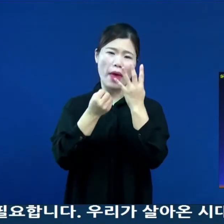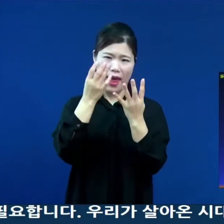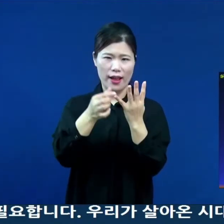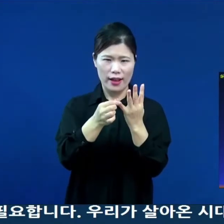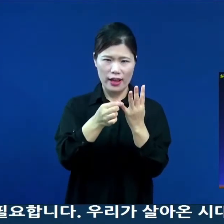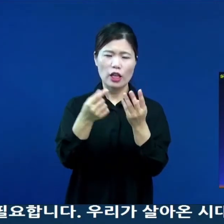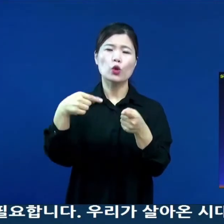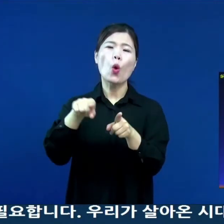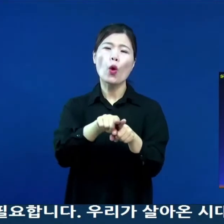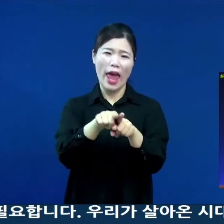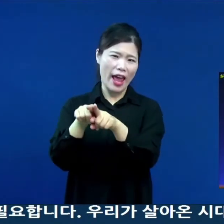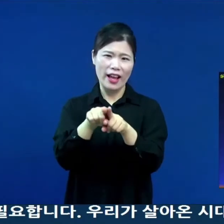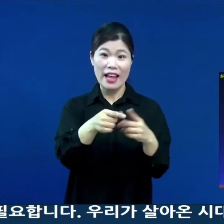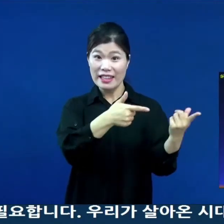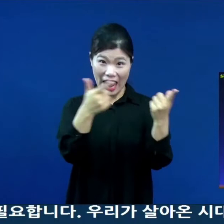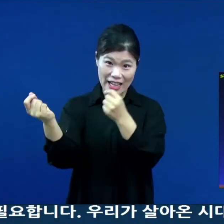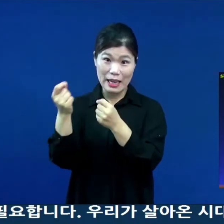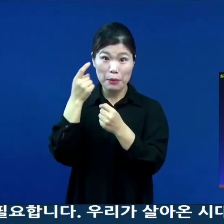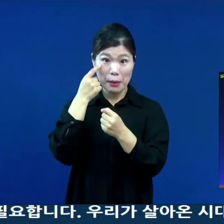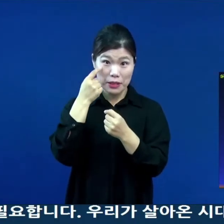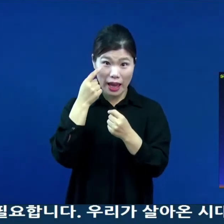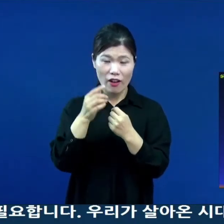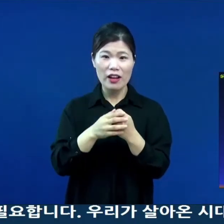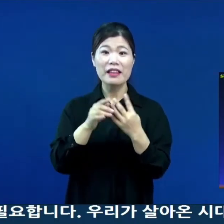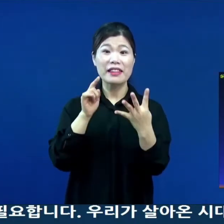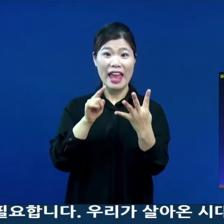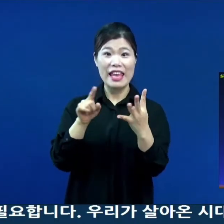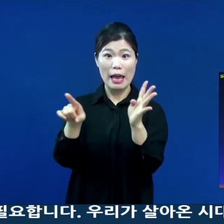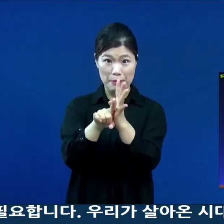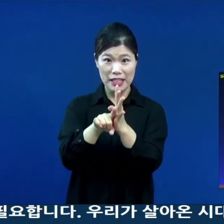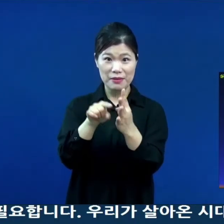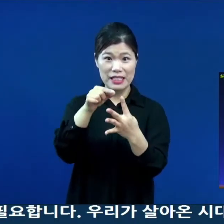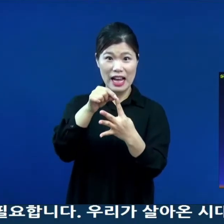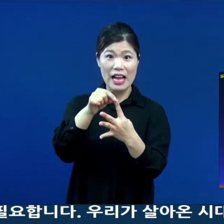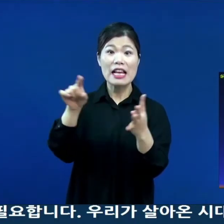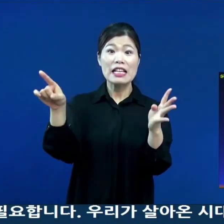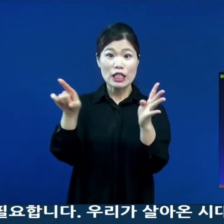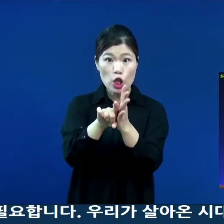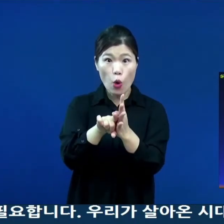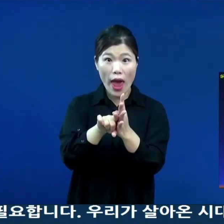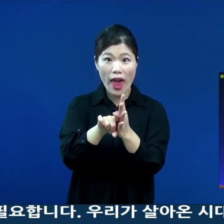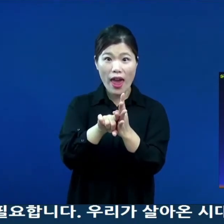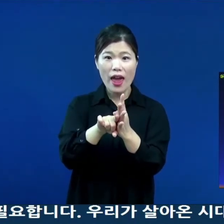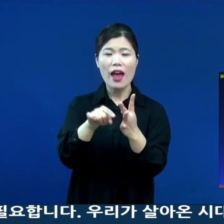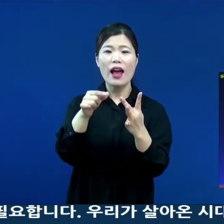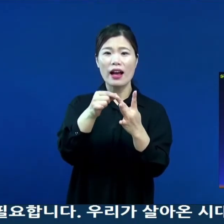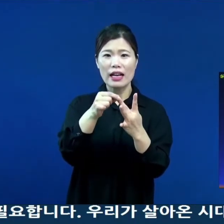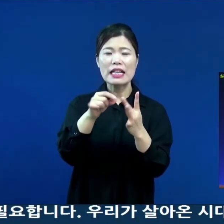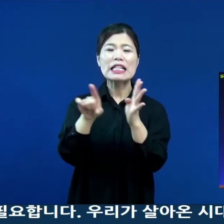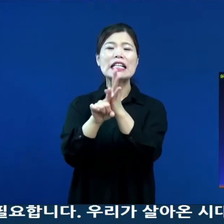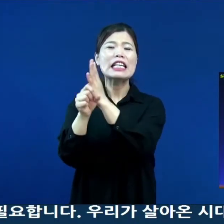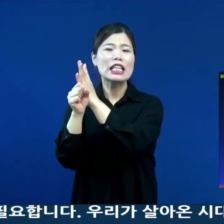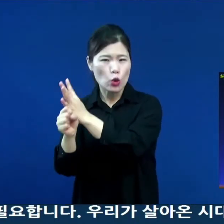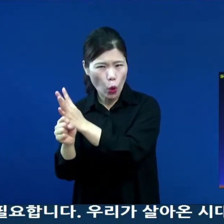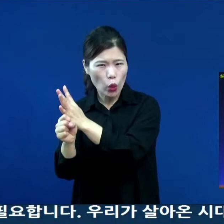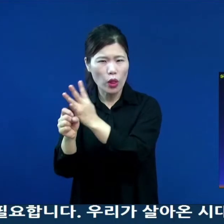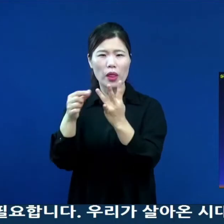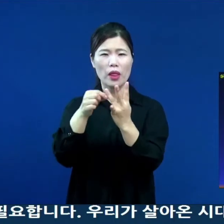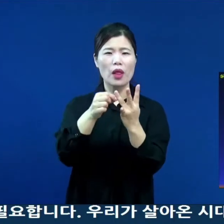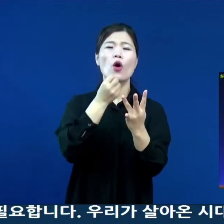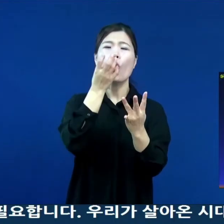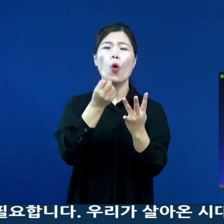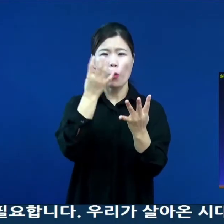고백, 동행이다. 다시 한번 같이 한번 해보십시다. 네 믿음 해보십시다. 시작. 신뢰, 의존,